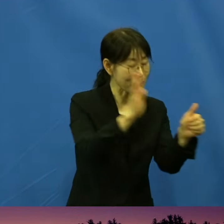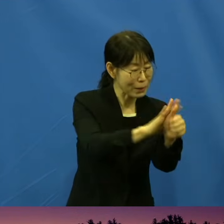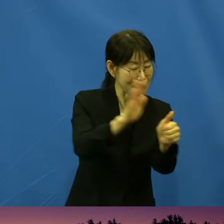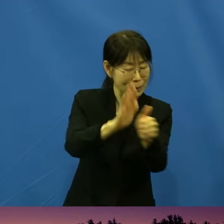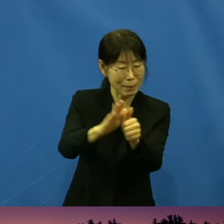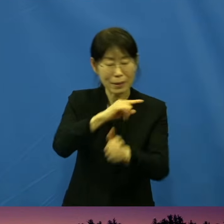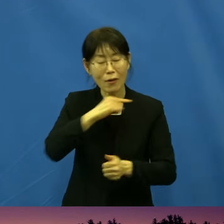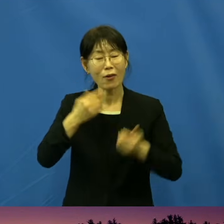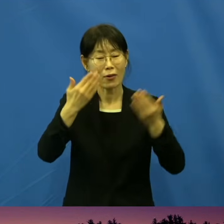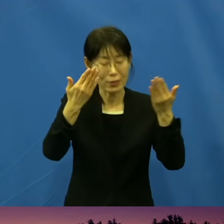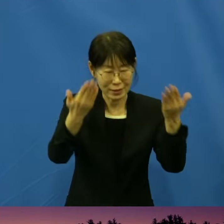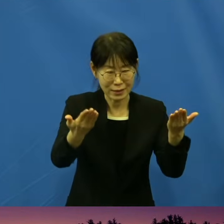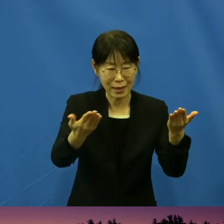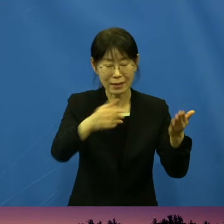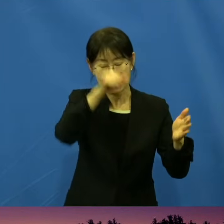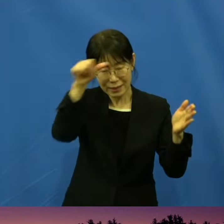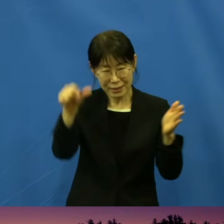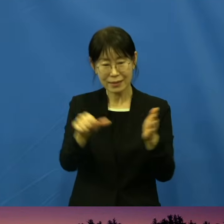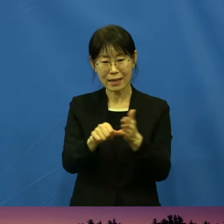내어주는 바.